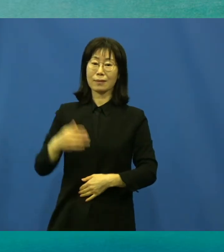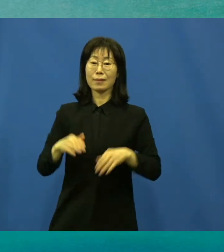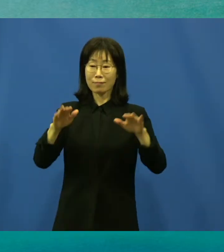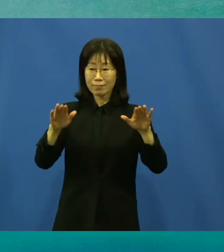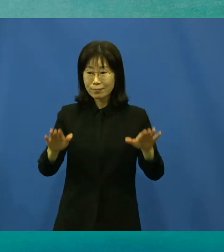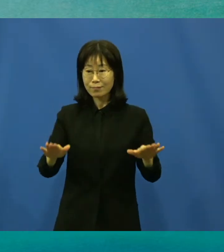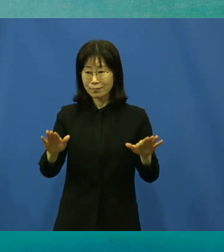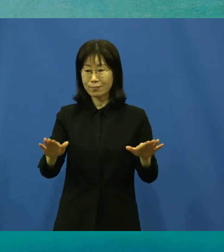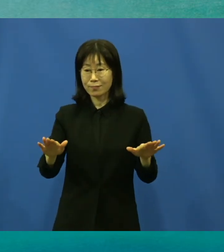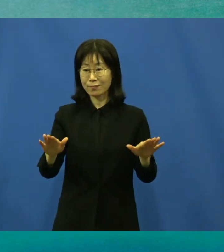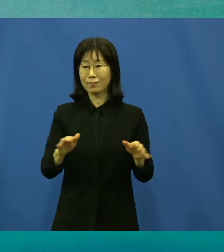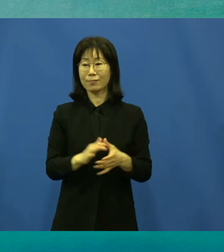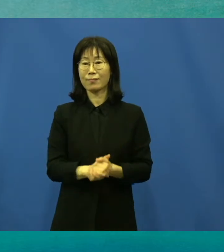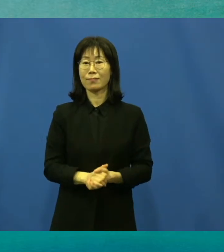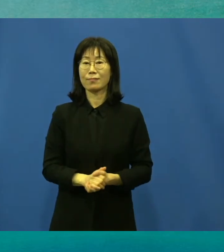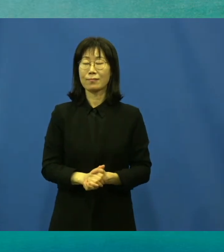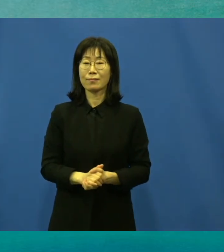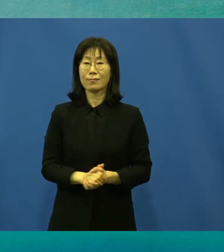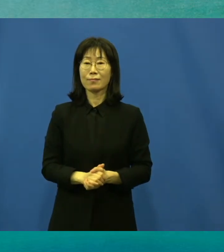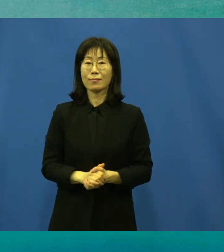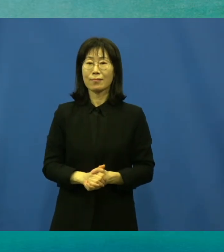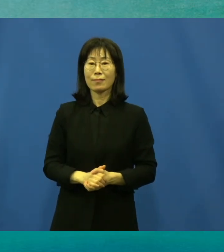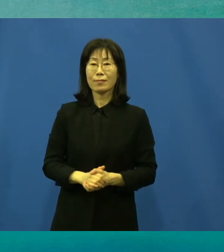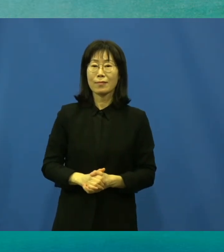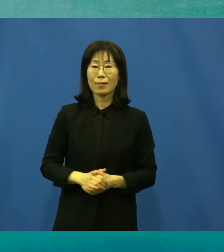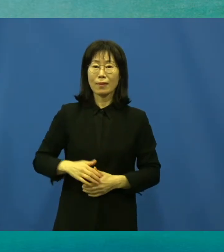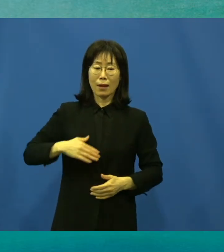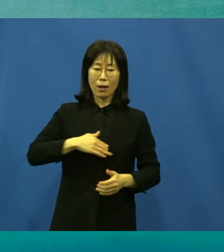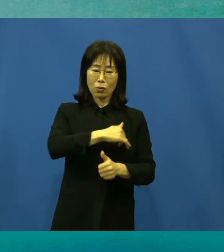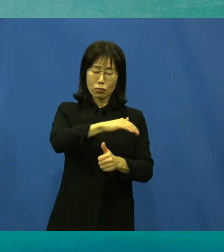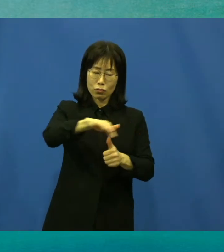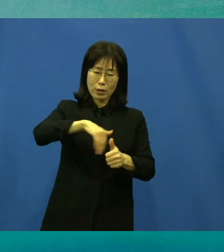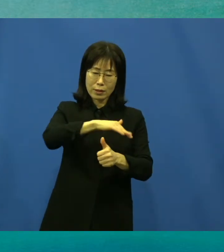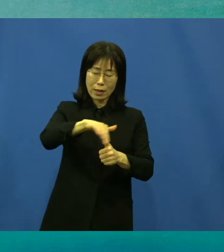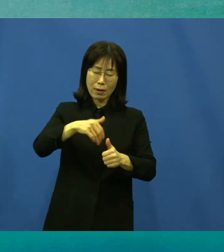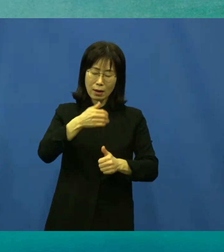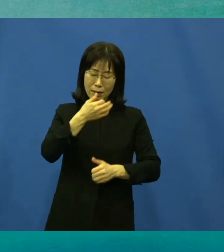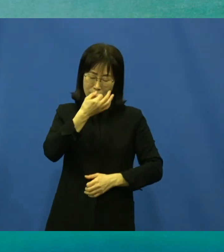지금 우리의 형편과 처지를 그분은 잘 아십니다.